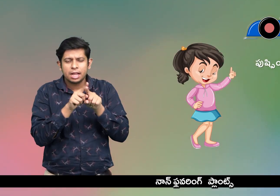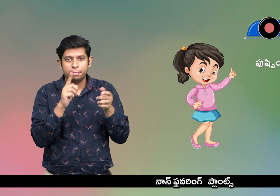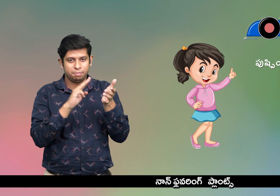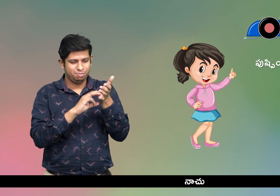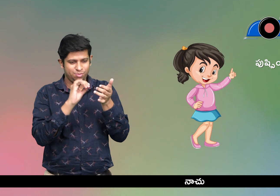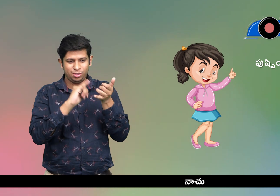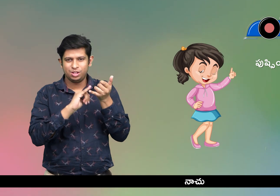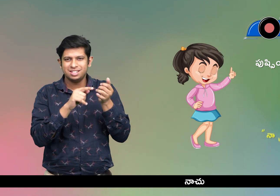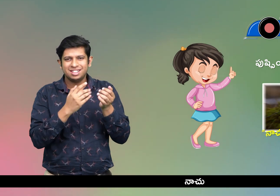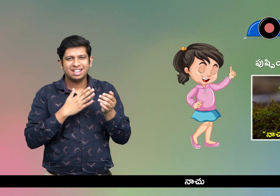నాచు,